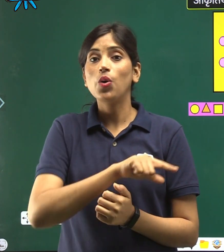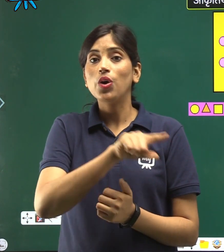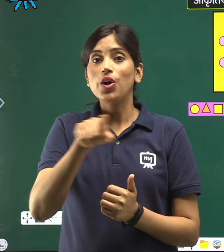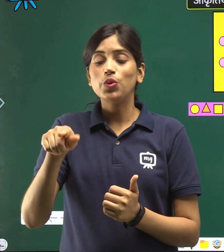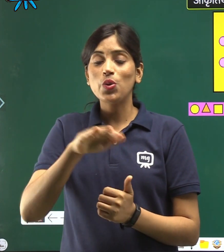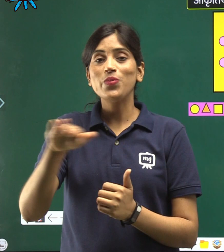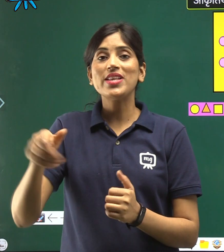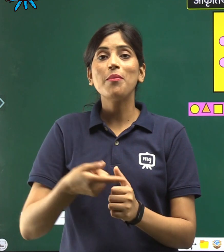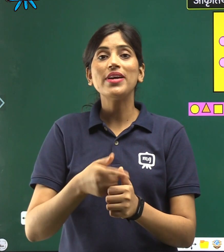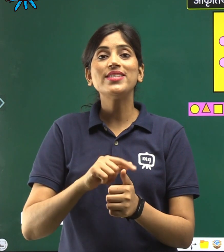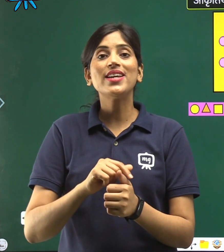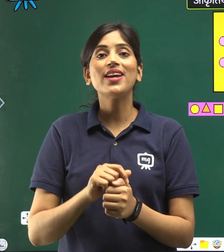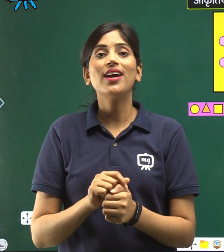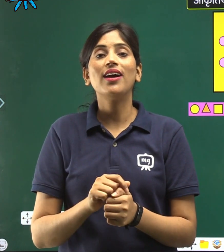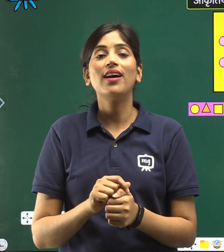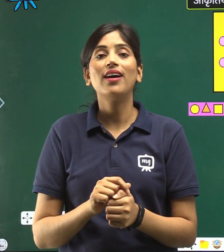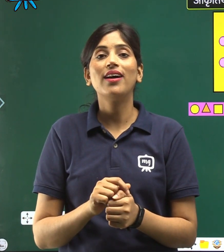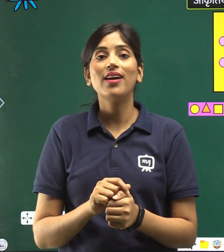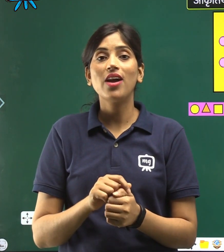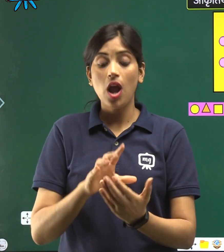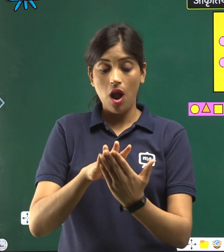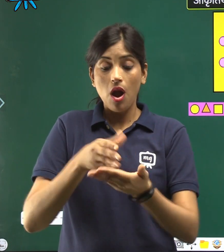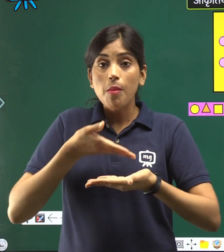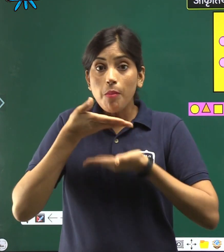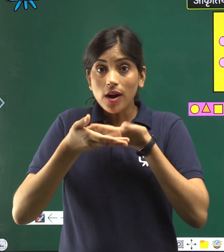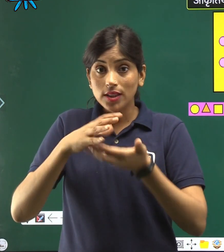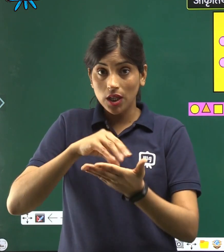सब बच्चे पढ़ते हो।